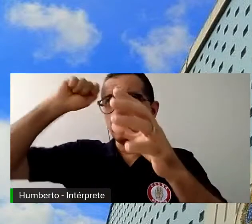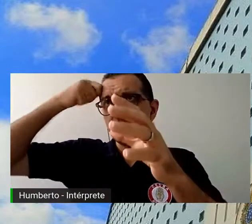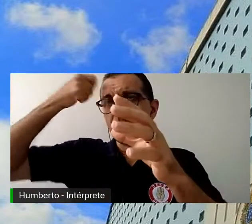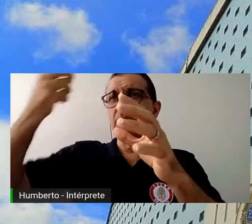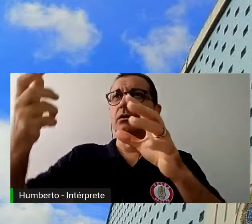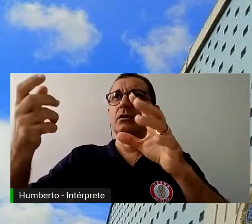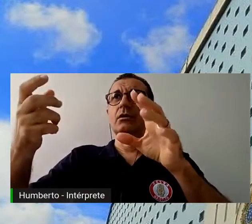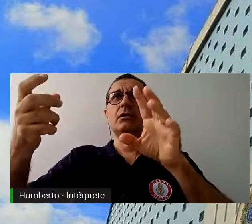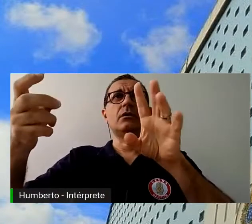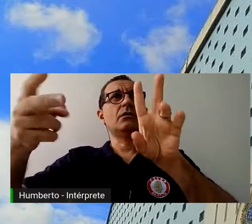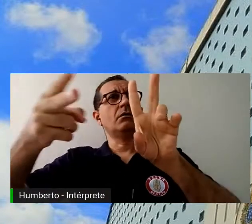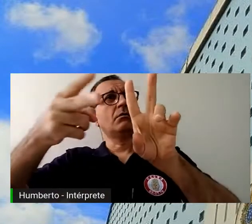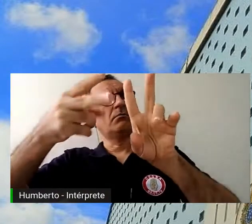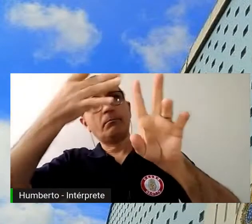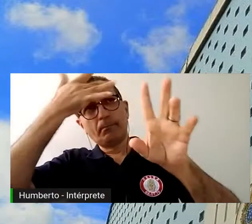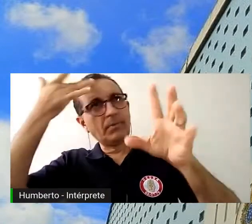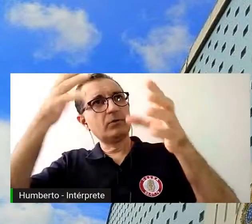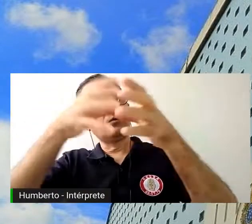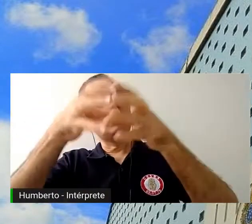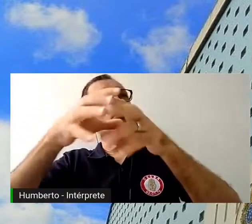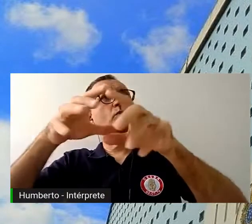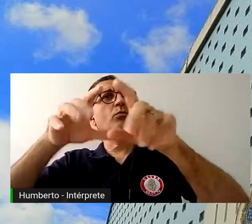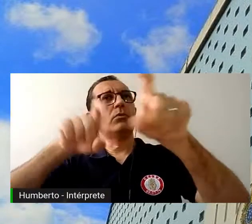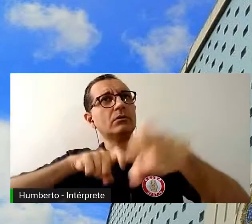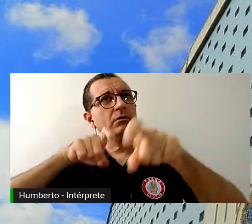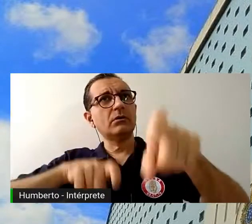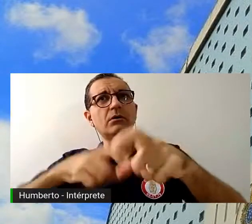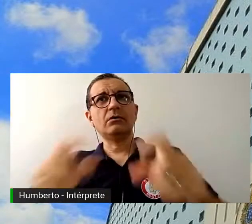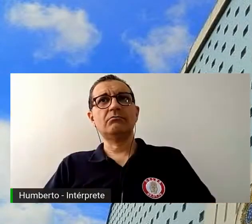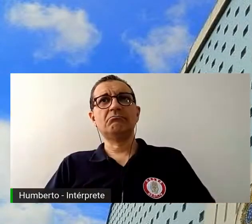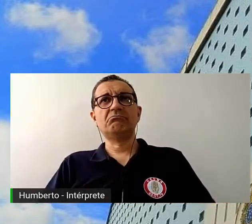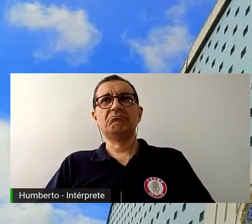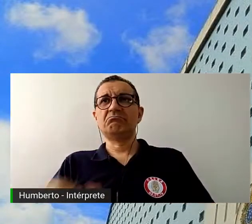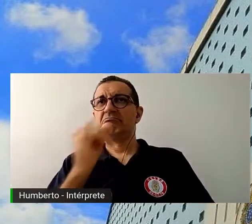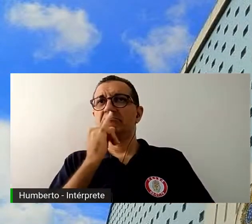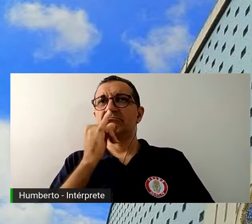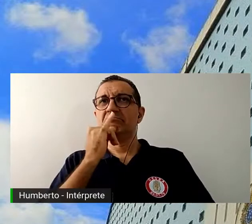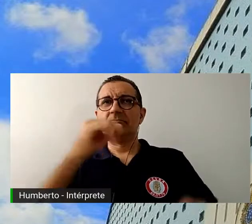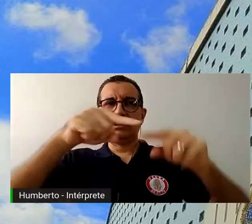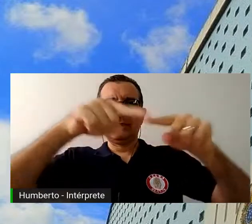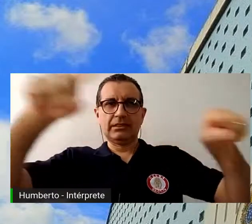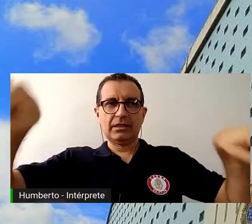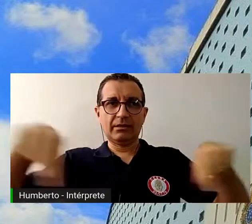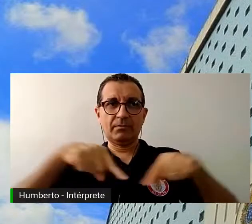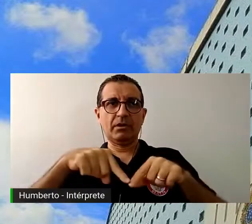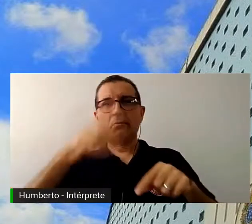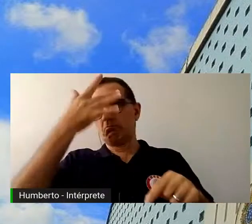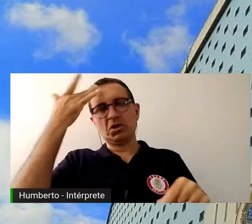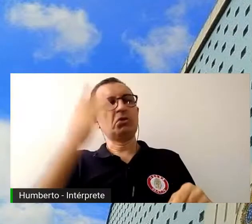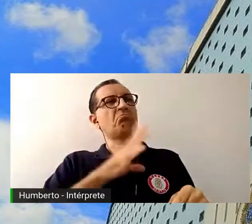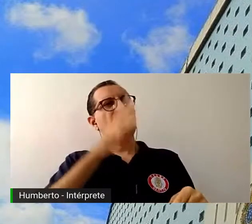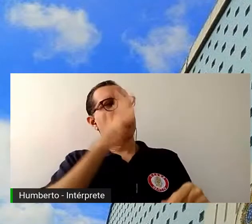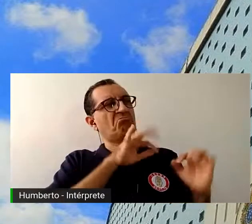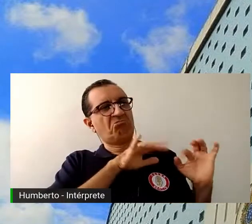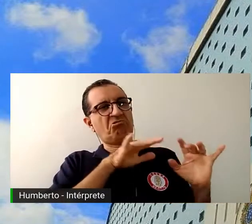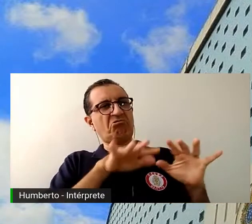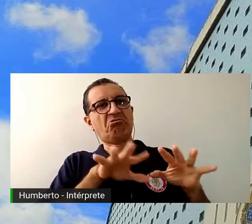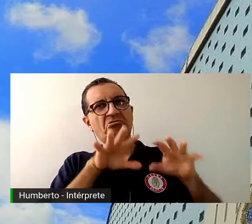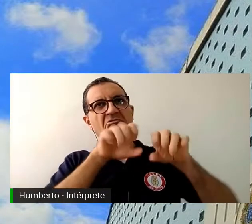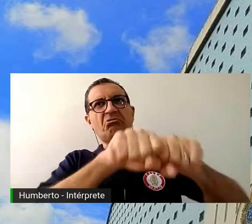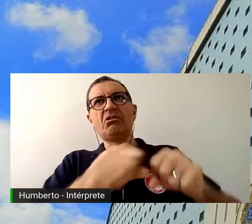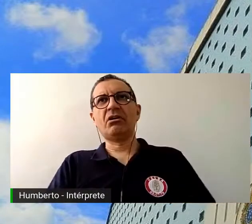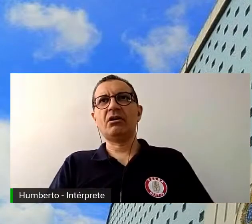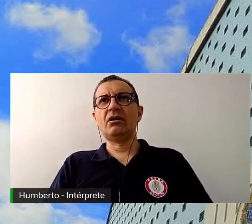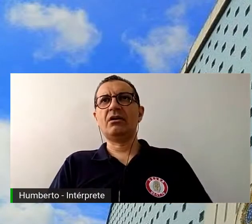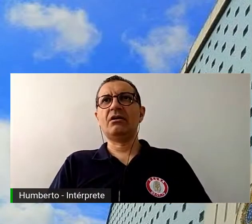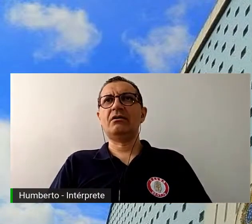conseguiram legalização. A exemplo da invasão de terras demarcadas, da destruição de acampamentos, do fechamento de